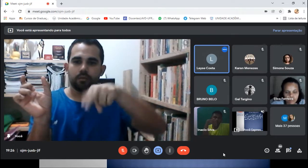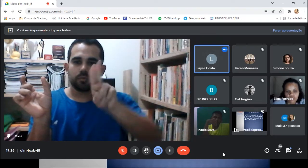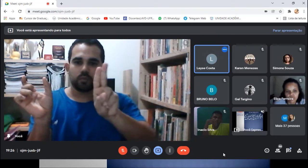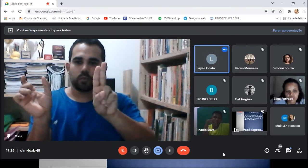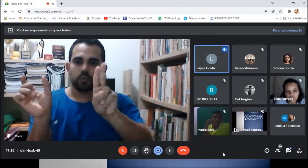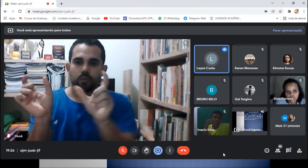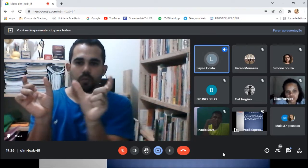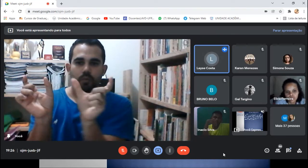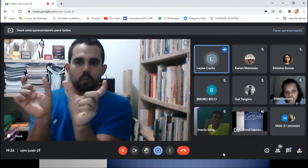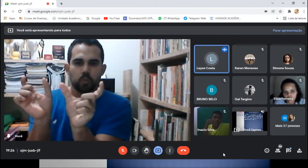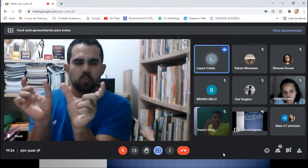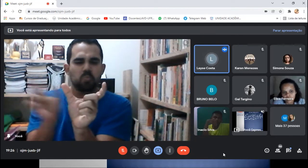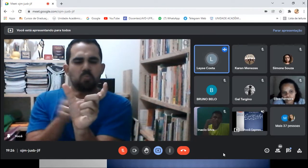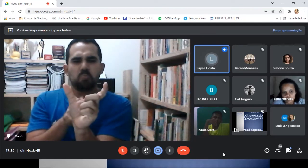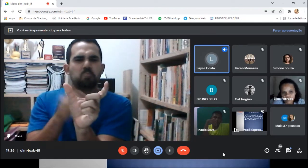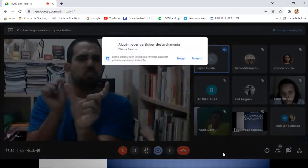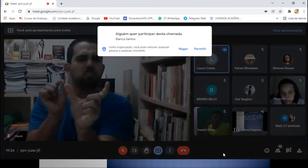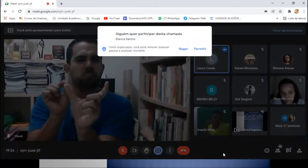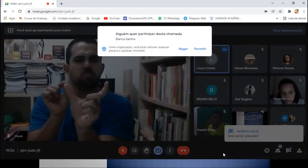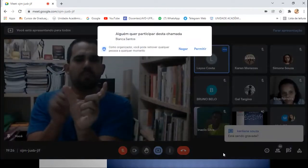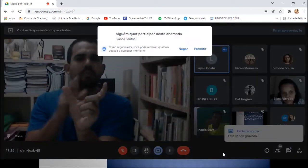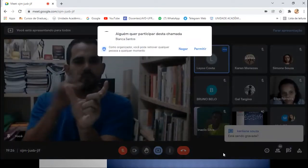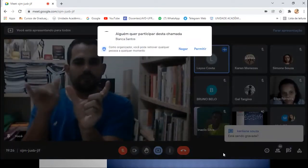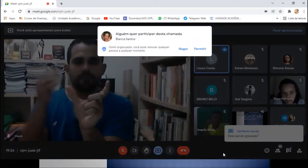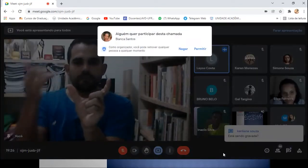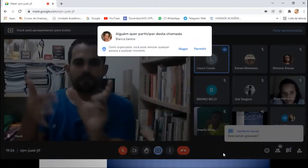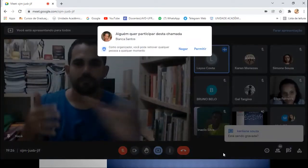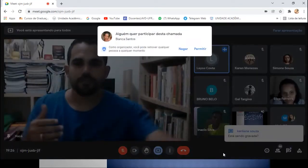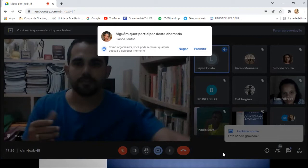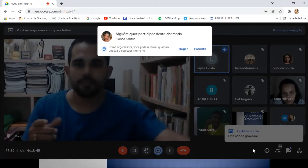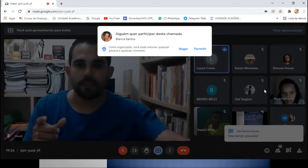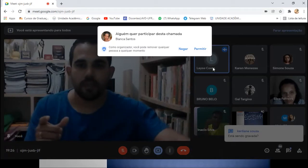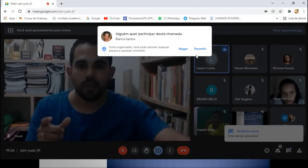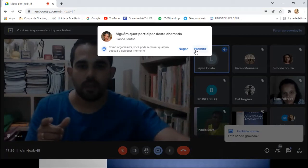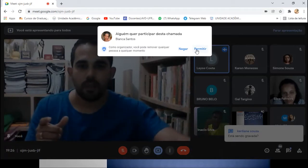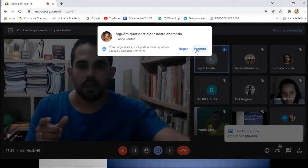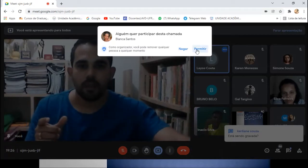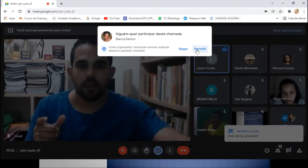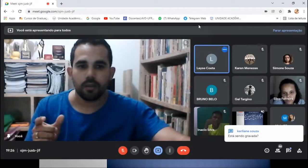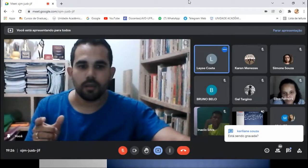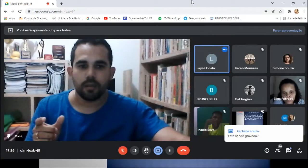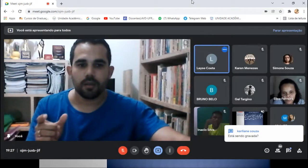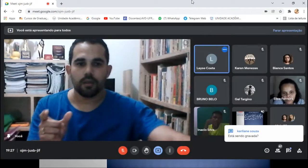O sig seria o sinal, o manu seria o quê? Seria